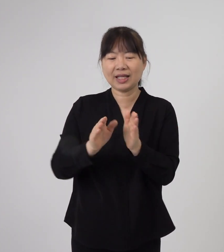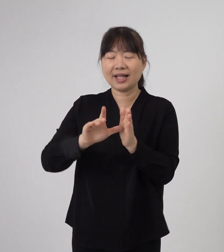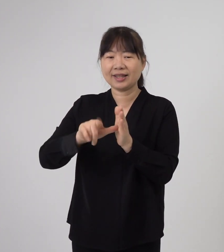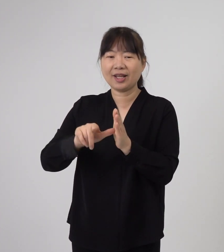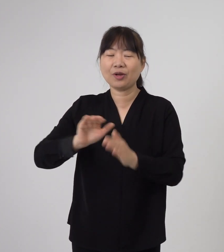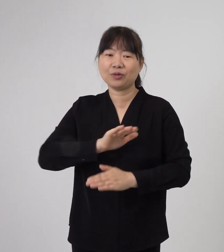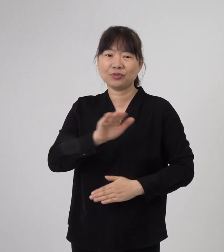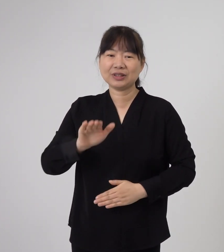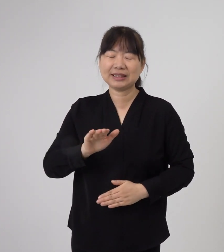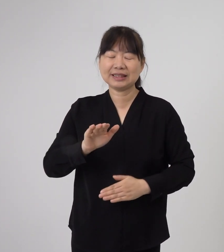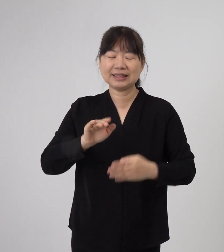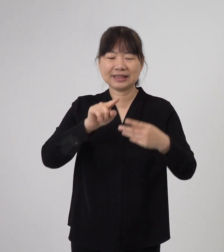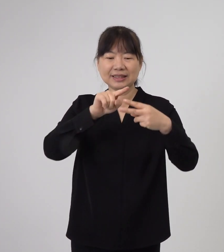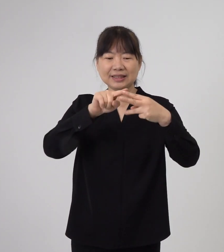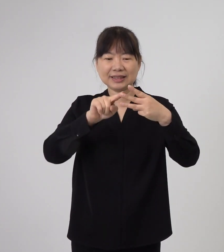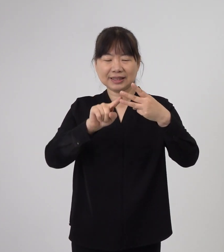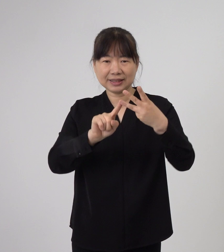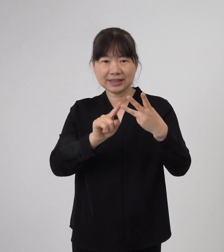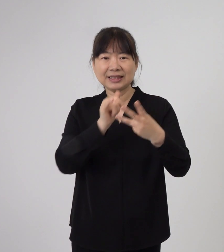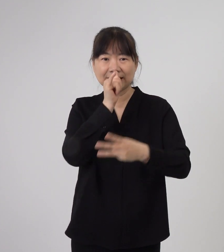자, 우리 첫 번째 띄워주세요.